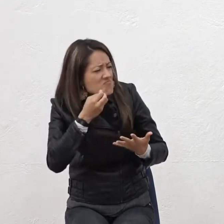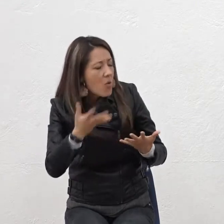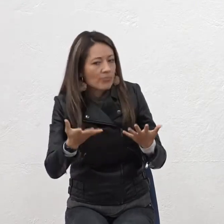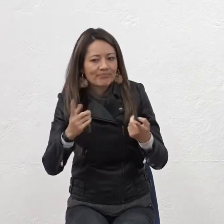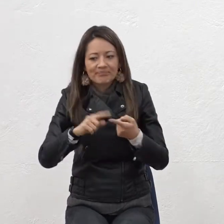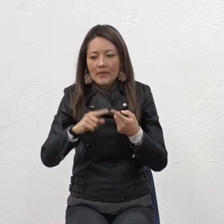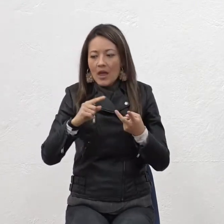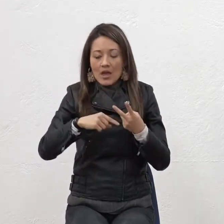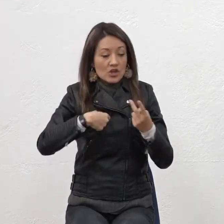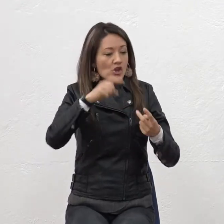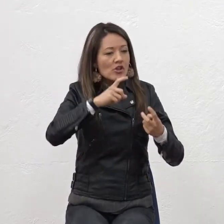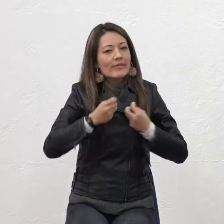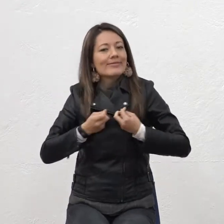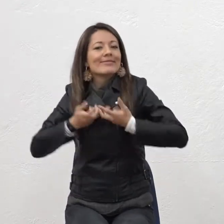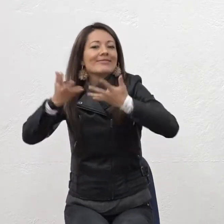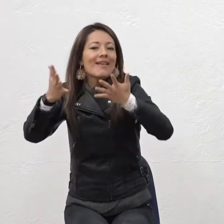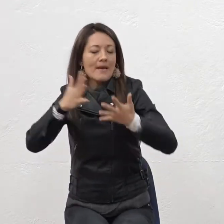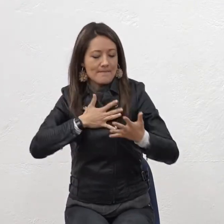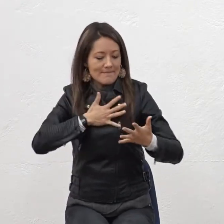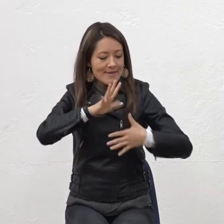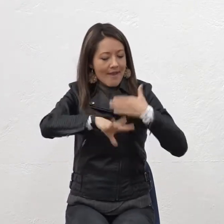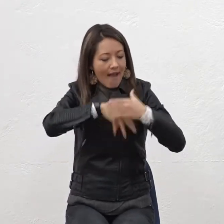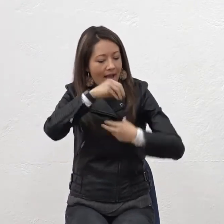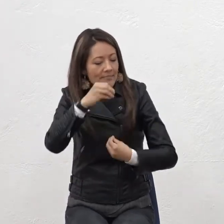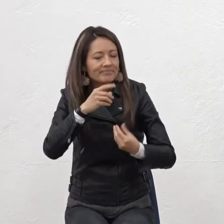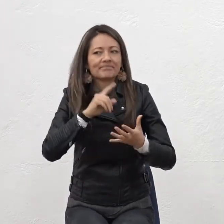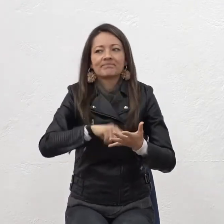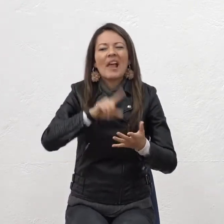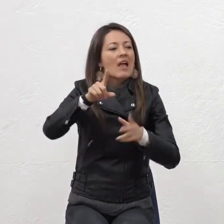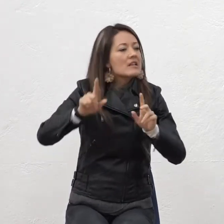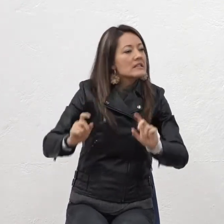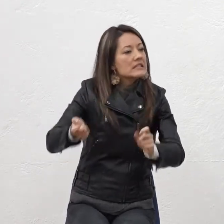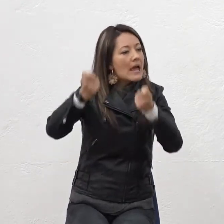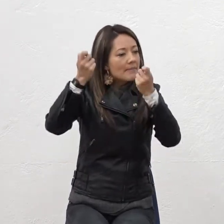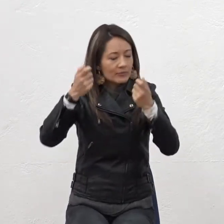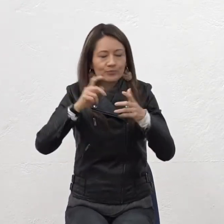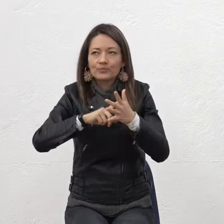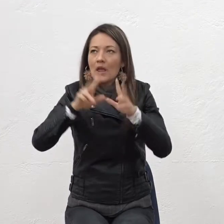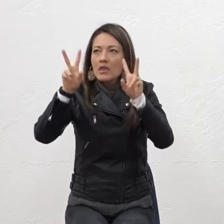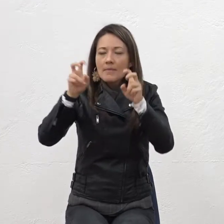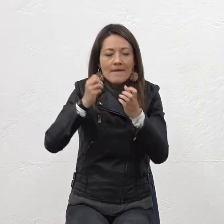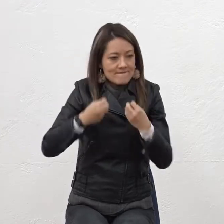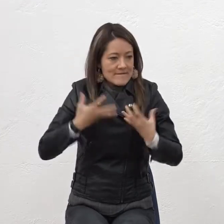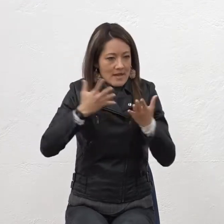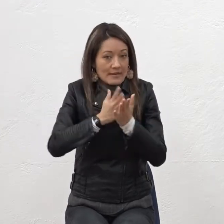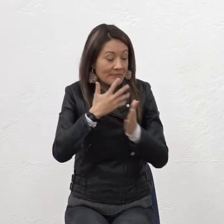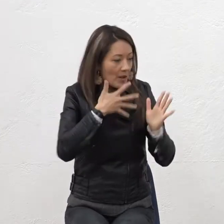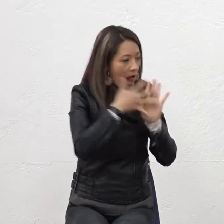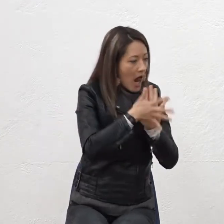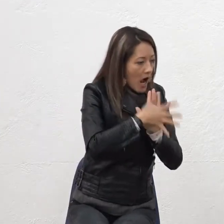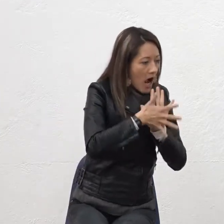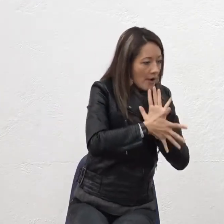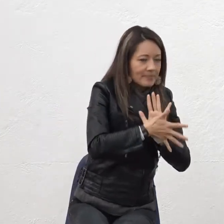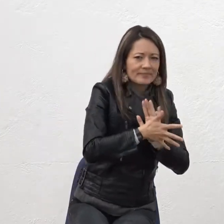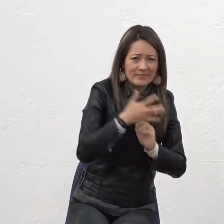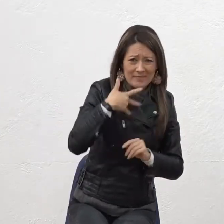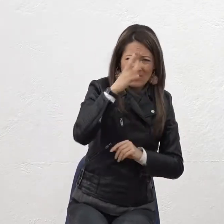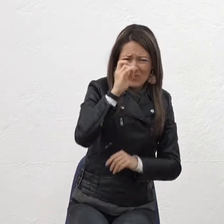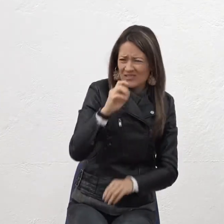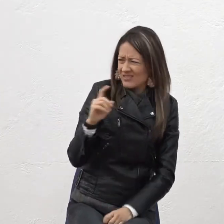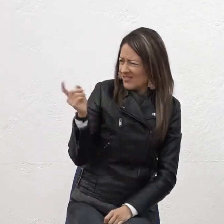que yo le tengo que entregar mi alma, que hay una salvación, que hay una vida eterna. Y él me